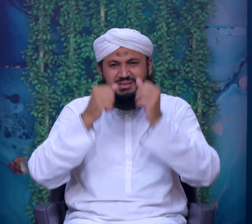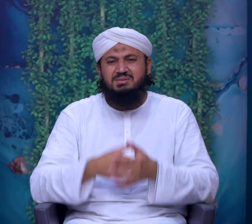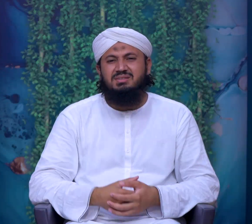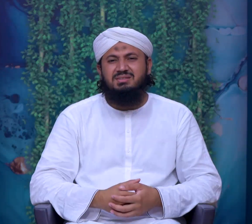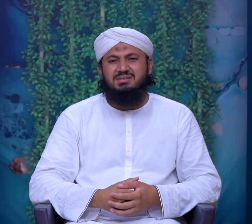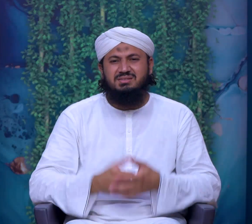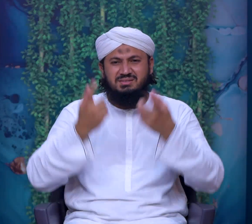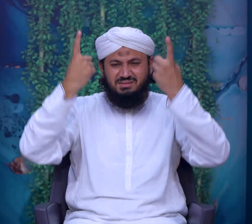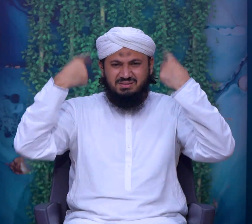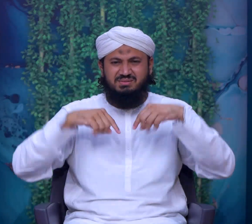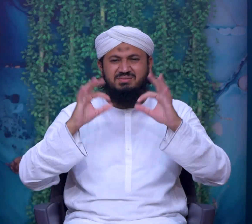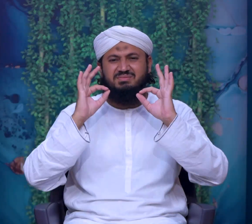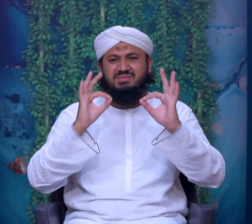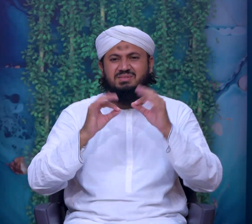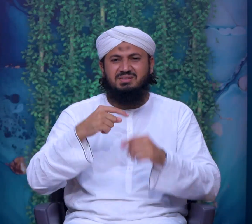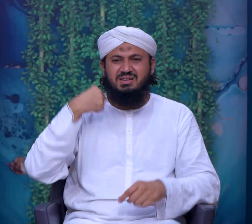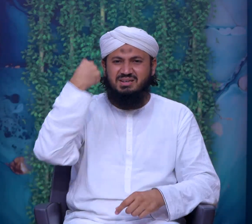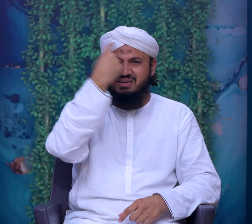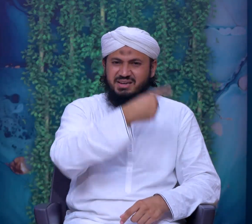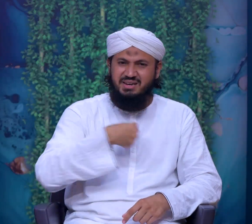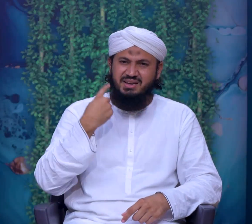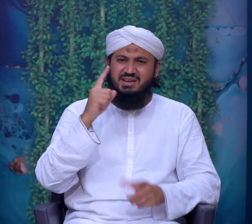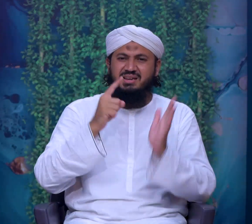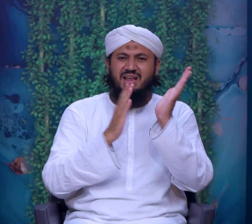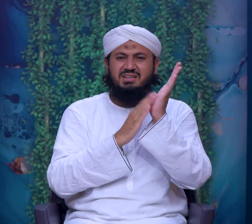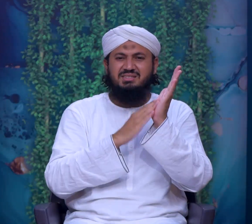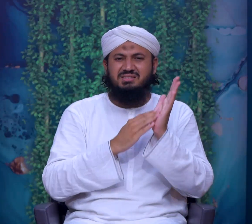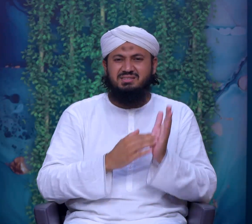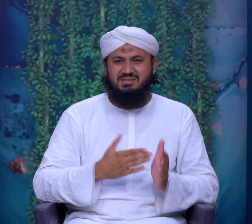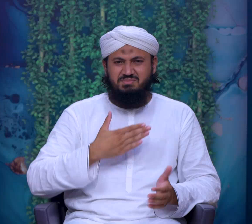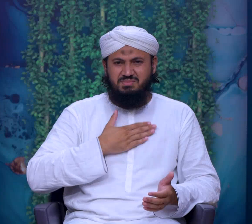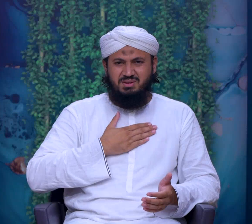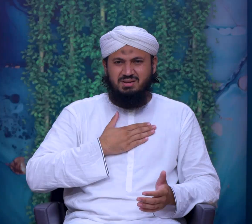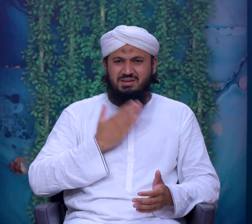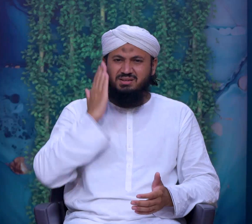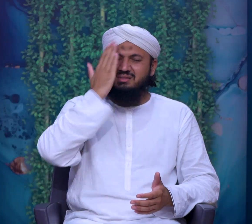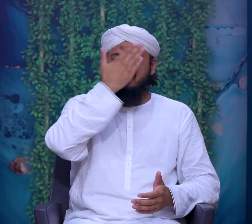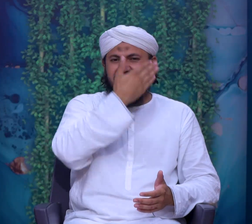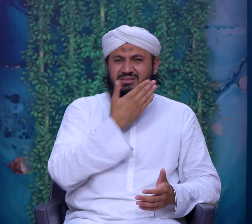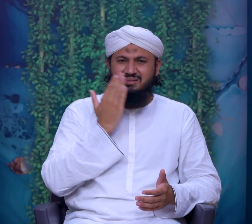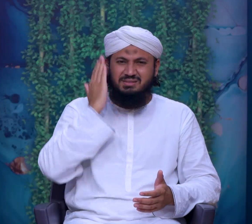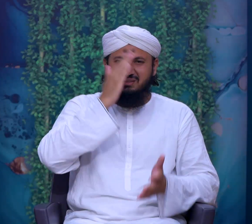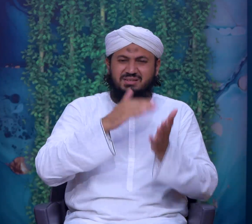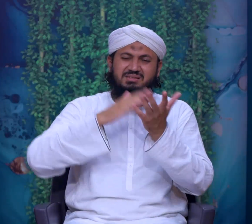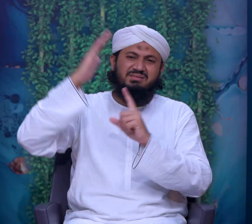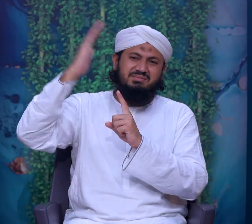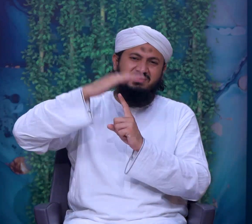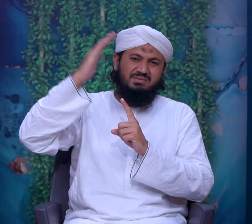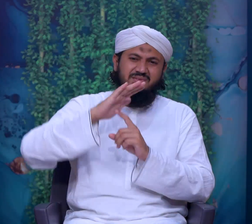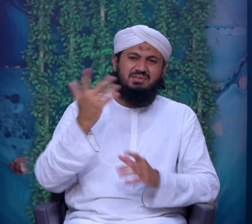علیہ وآلہ وسلم نے ایک بار میرے چہرے اور سینے پر اپنا دستے پر انوار پھیر دیا، اس کی برکت یہ ظاہر ہوئی کہ میں جب